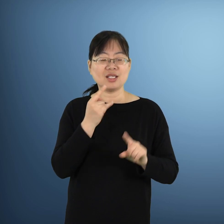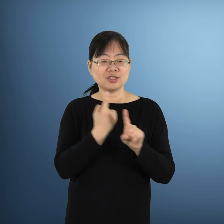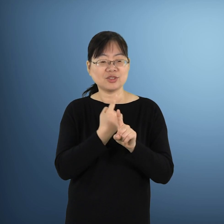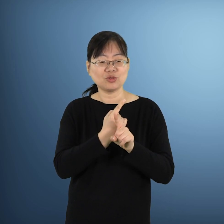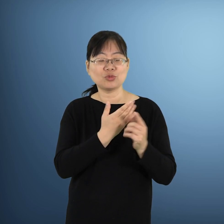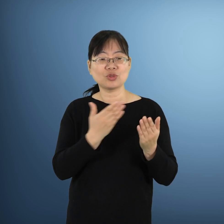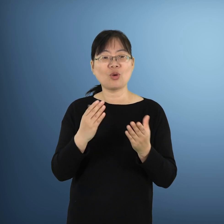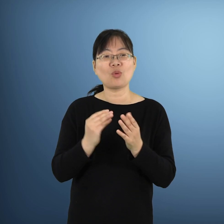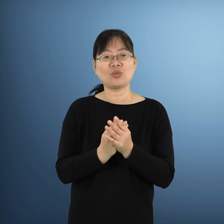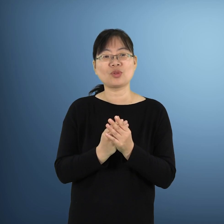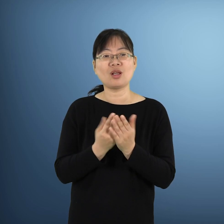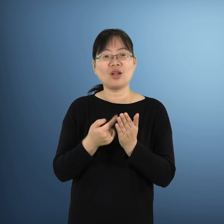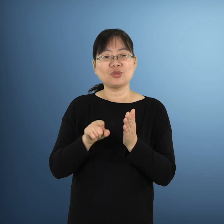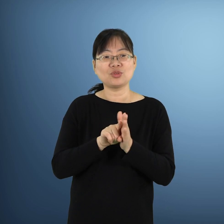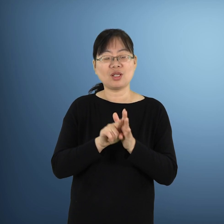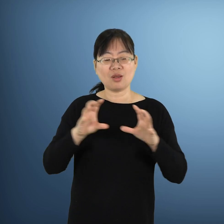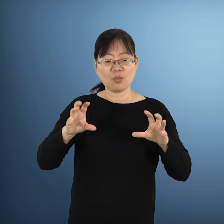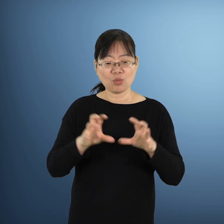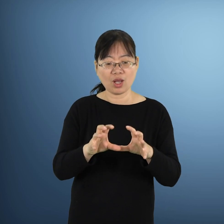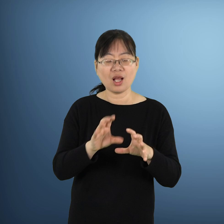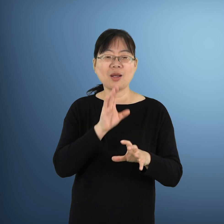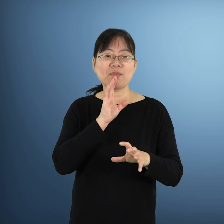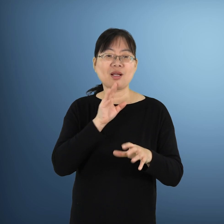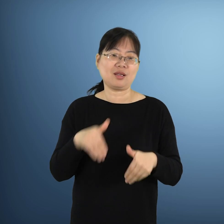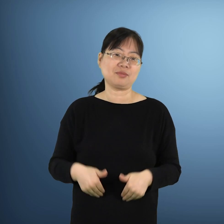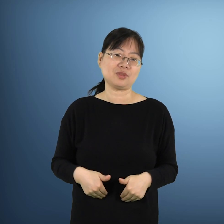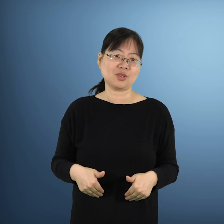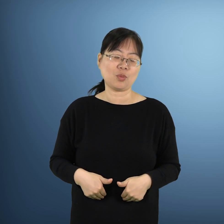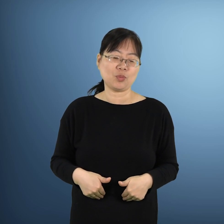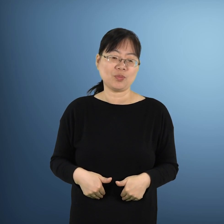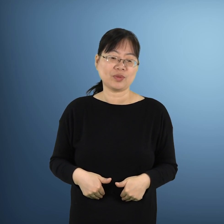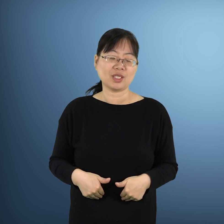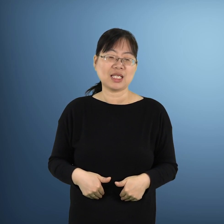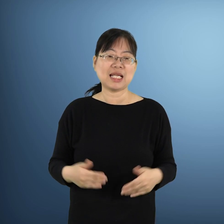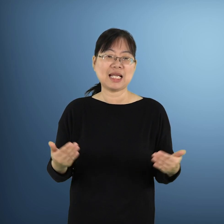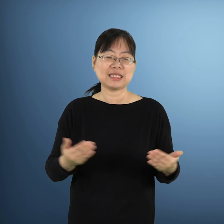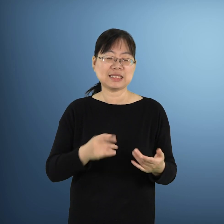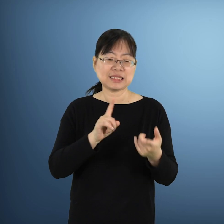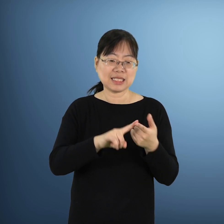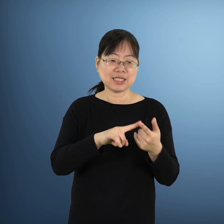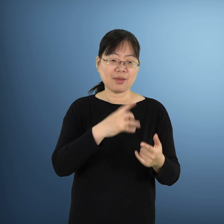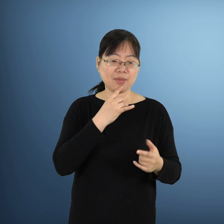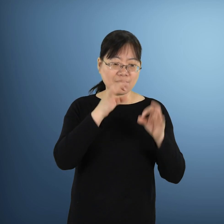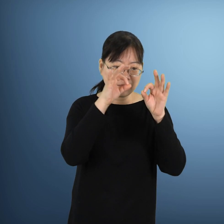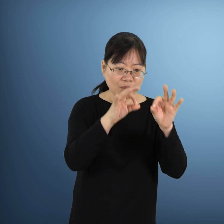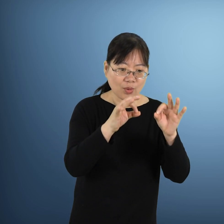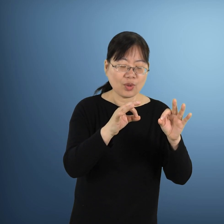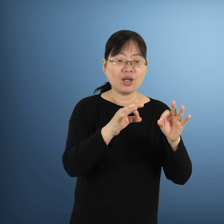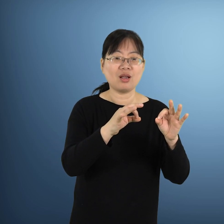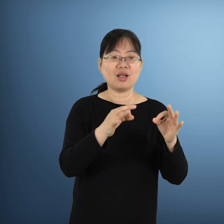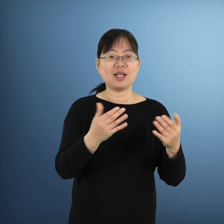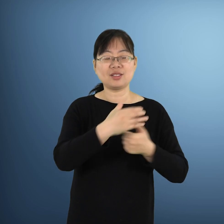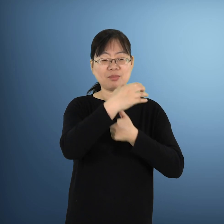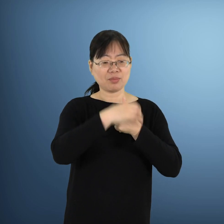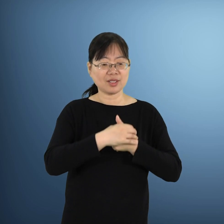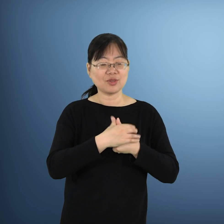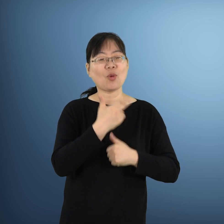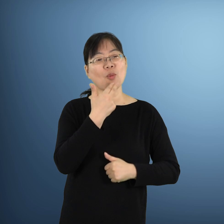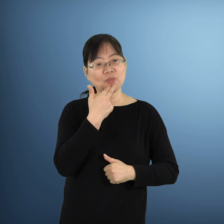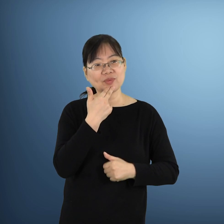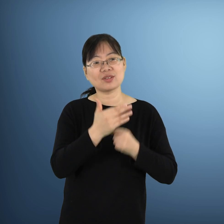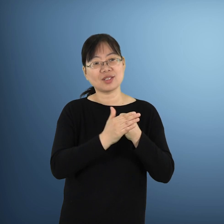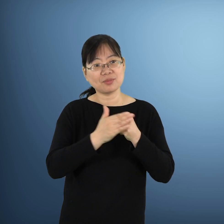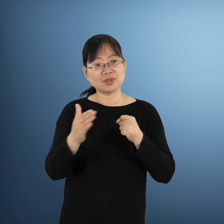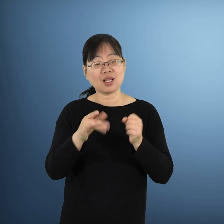치유하고 온전케 하는데 모아지는 일이어야지 일 자체를 위해서 일이 주어지는 법은 없다 그